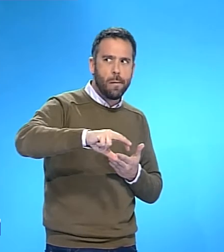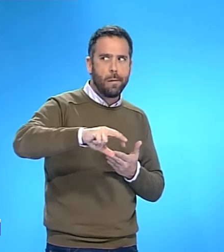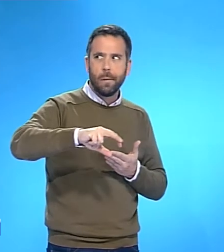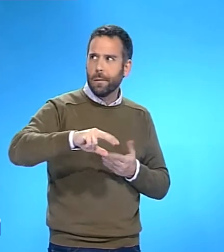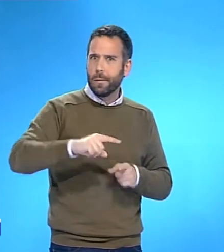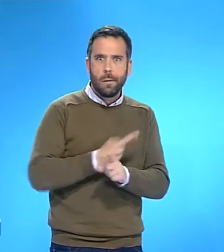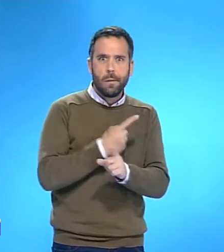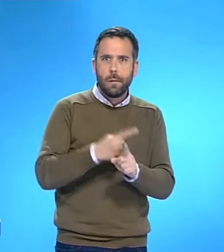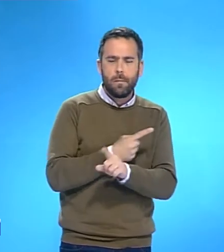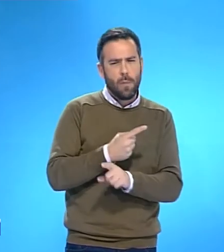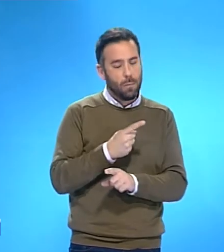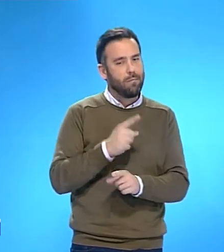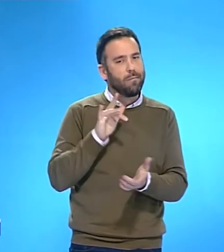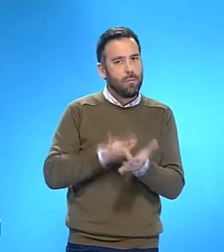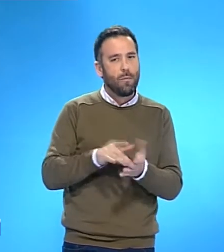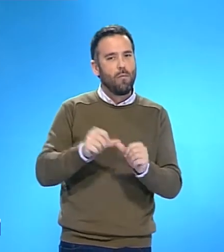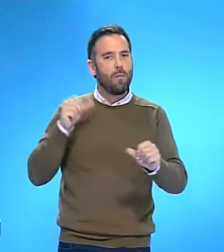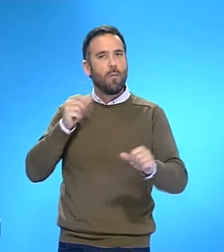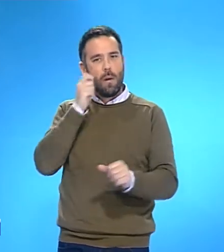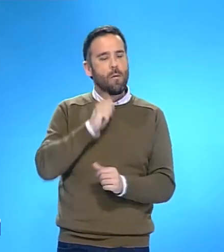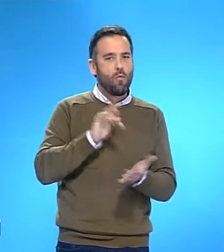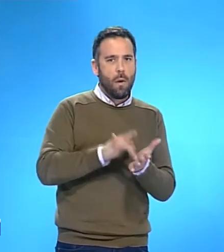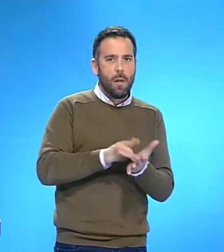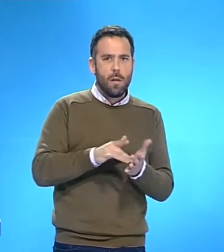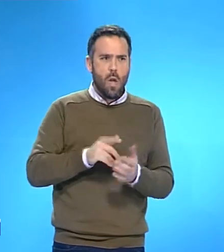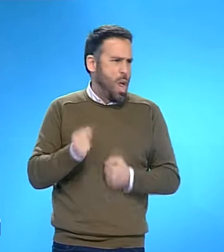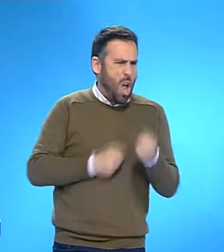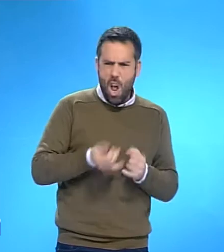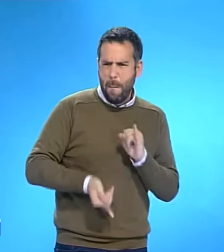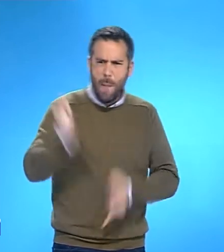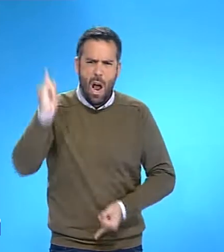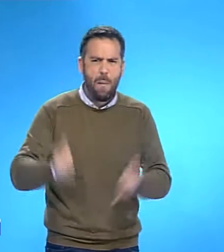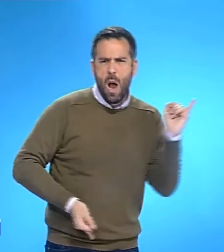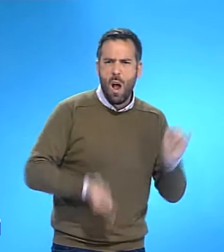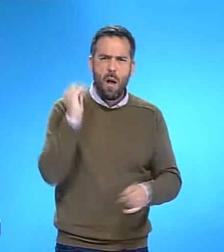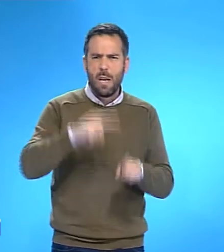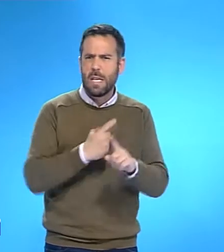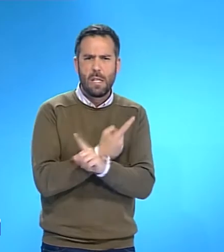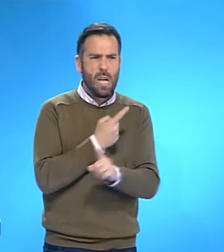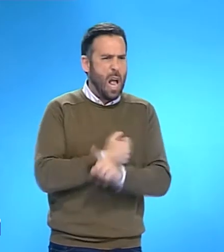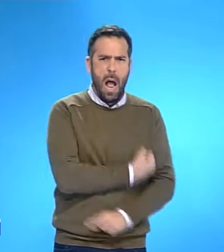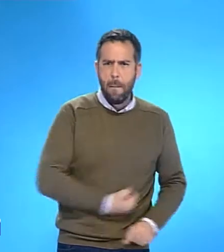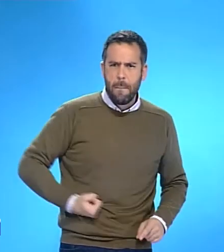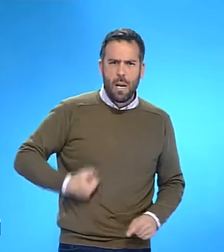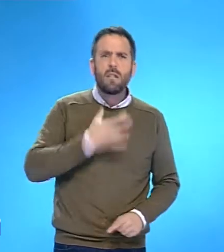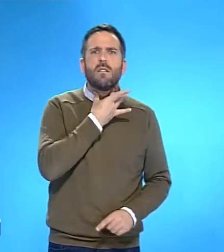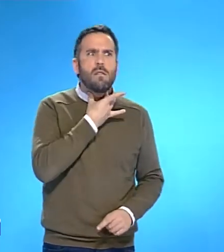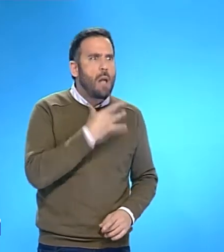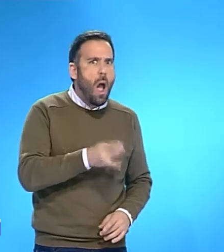Siguió caminando y empezó a ponerse nervioso. Le pasaba algunas veces y entonces salía corriendo y daba patadas a las cosas.